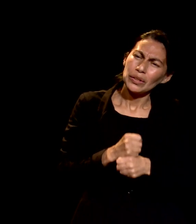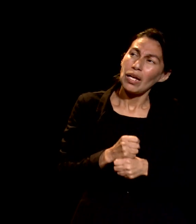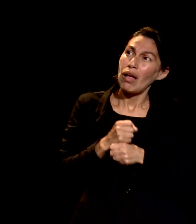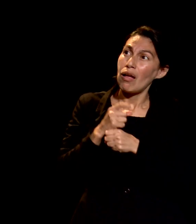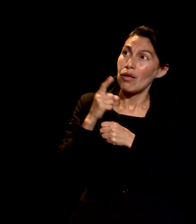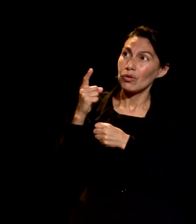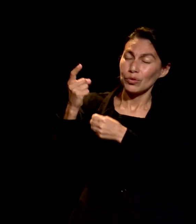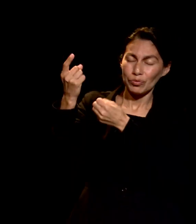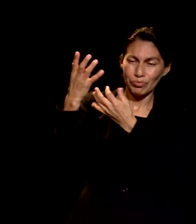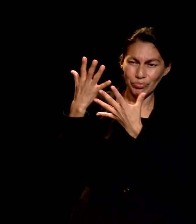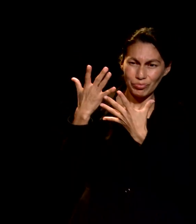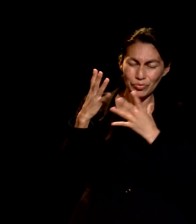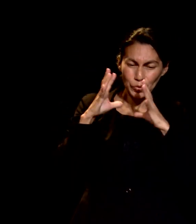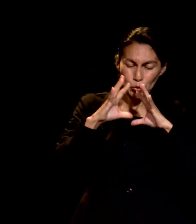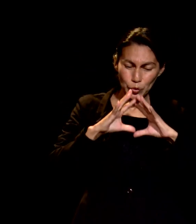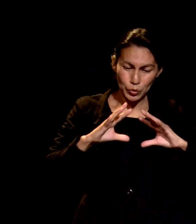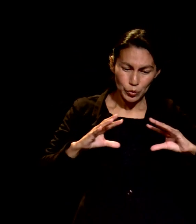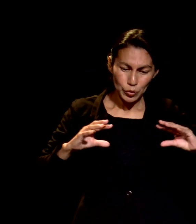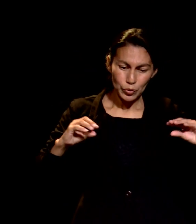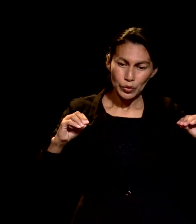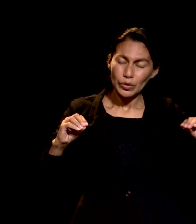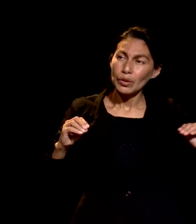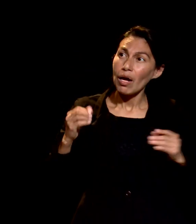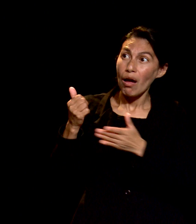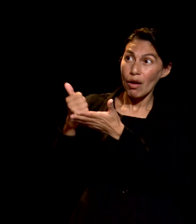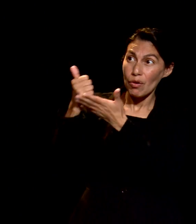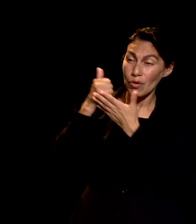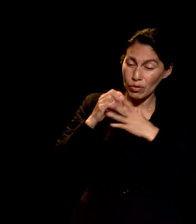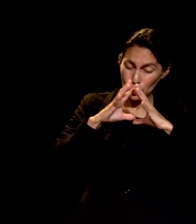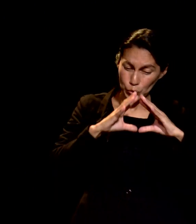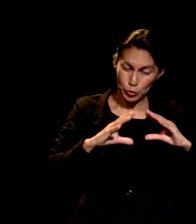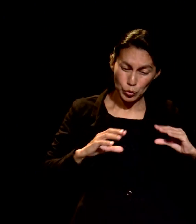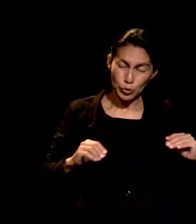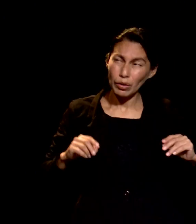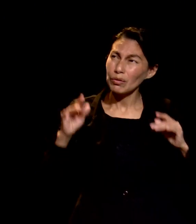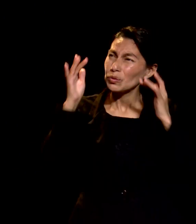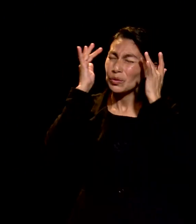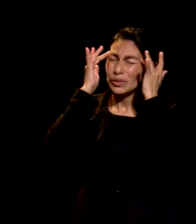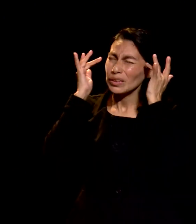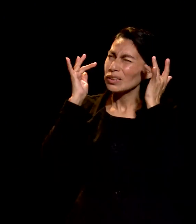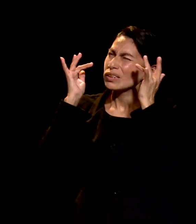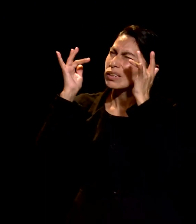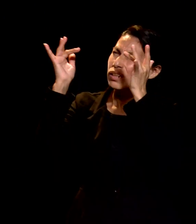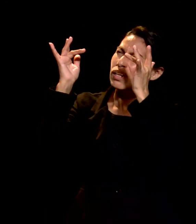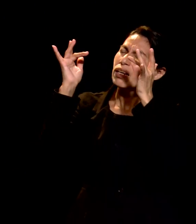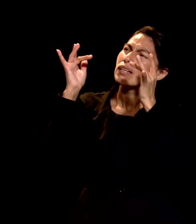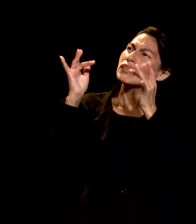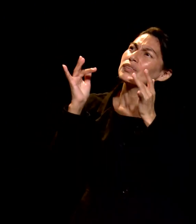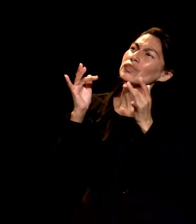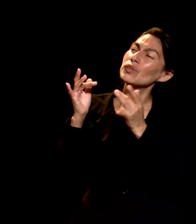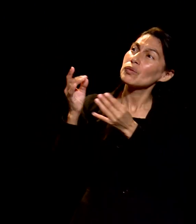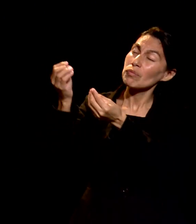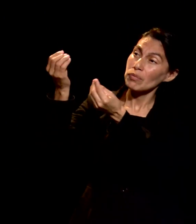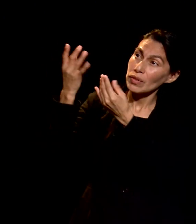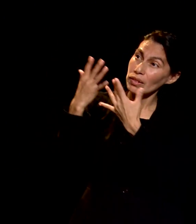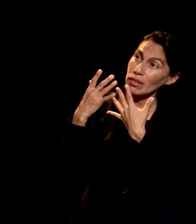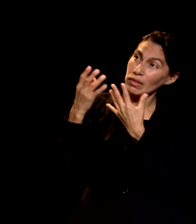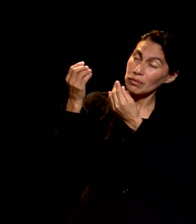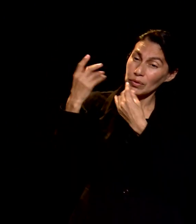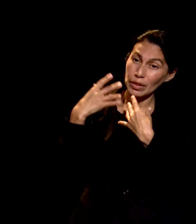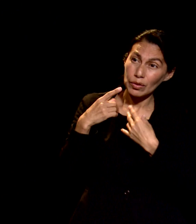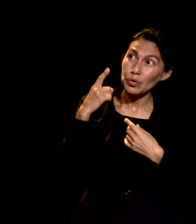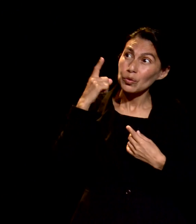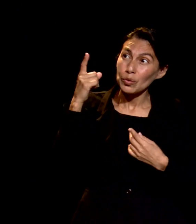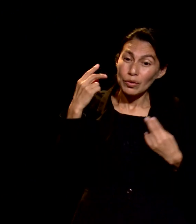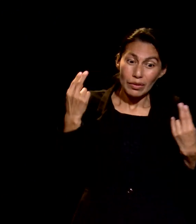Bendita es tu voluntad Bendita Lo que conviene me darás Conoces mi